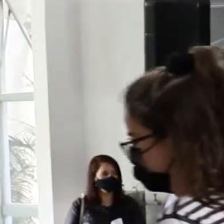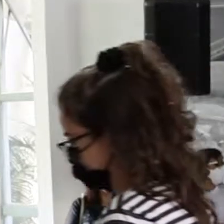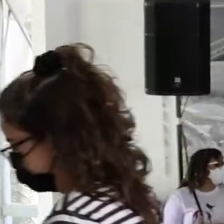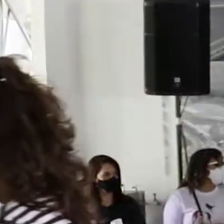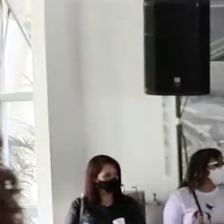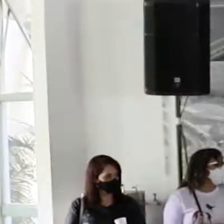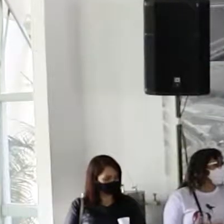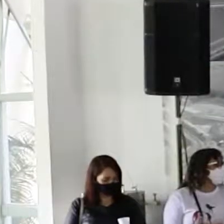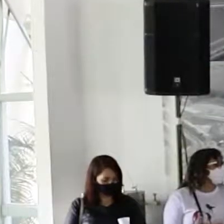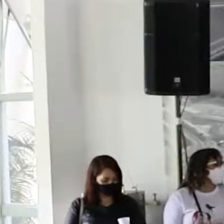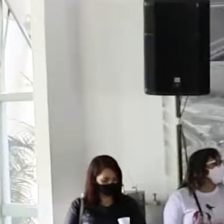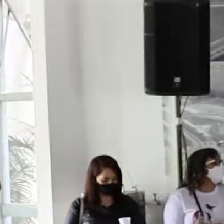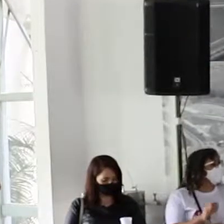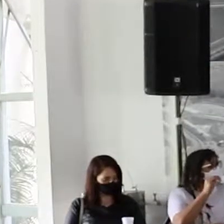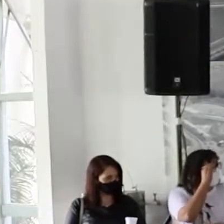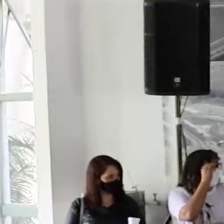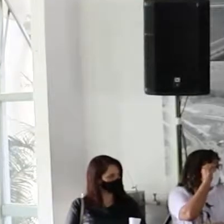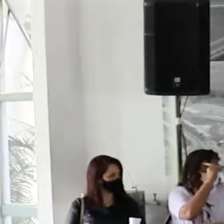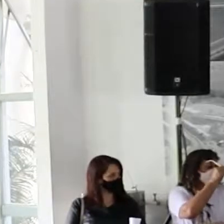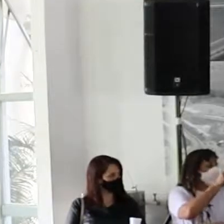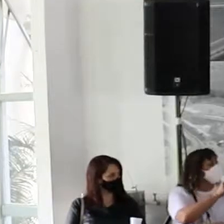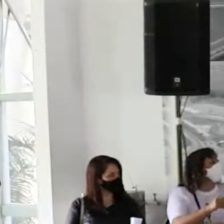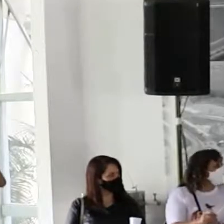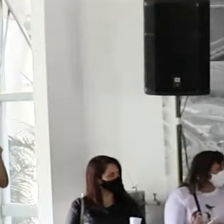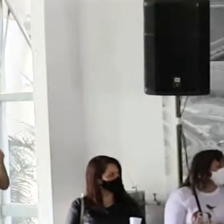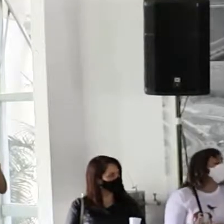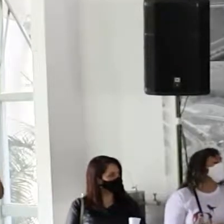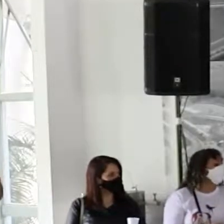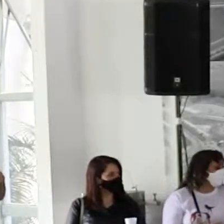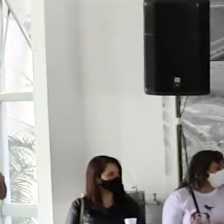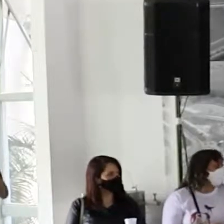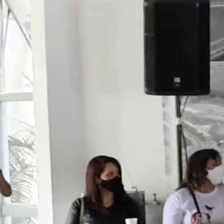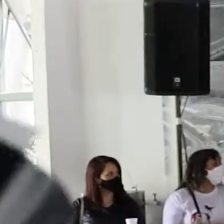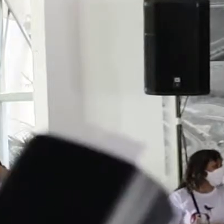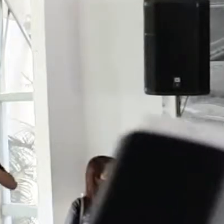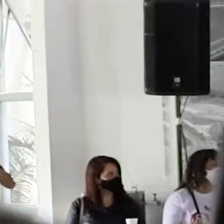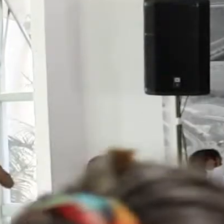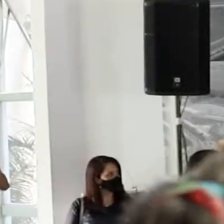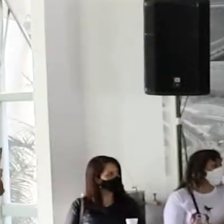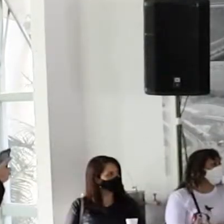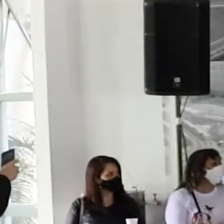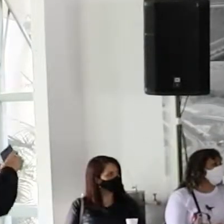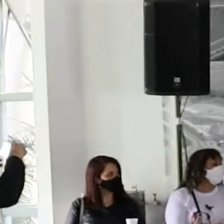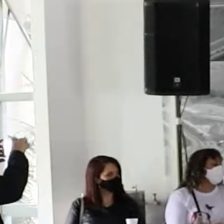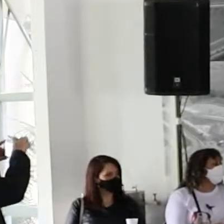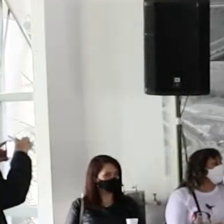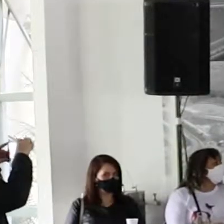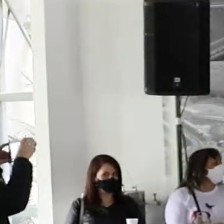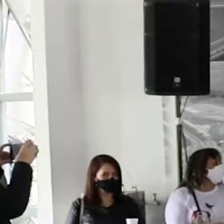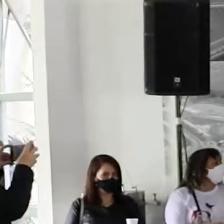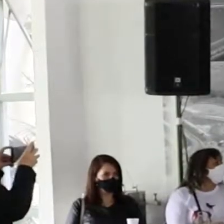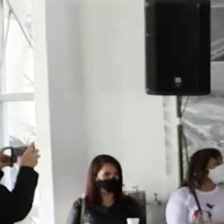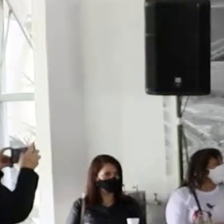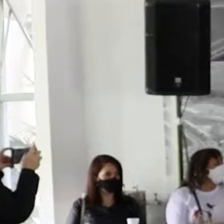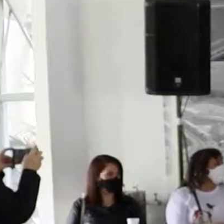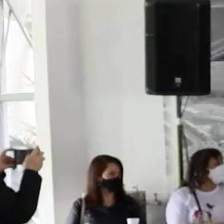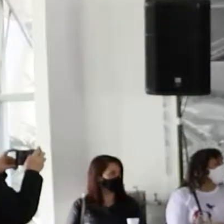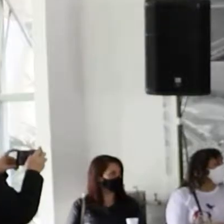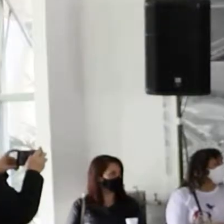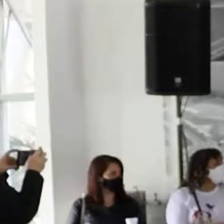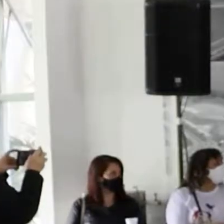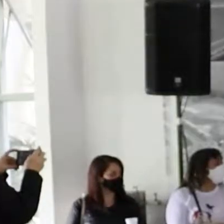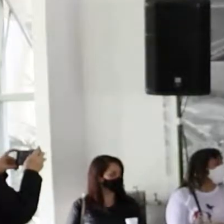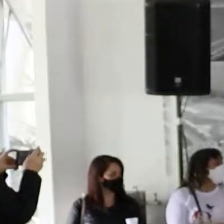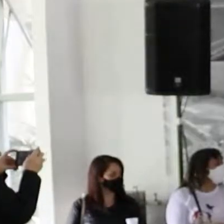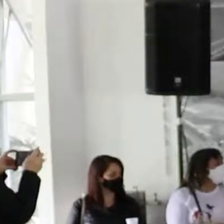tem nenhuma dúvida né o e levamos dois anos para provar que aquele terreno